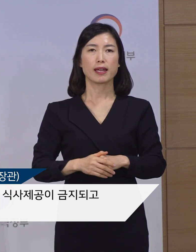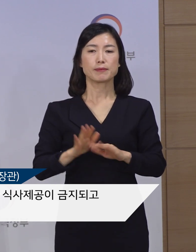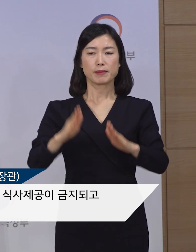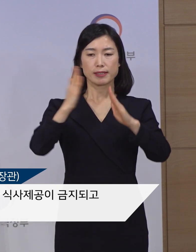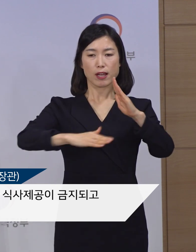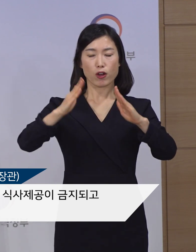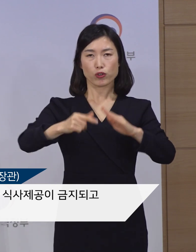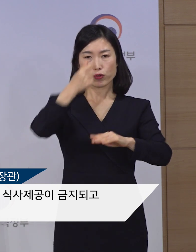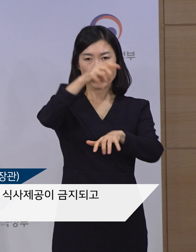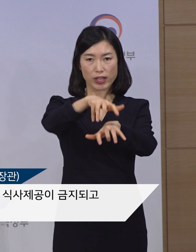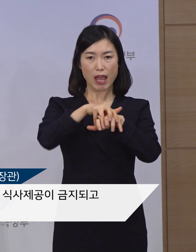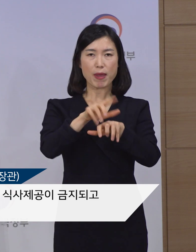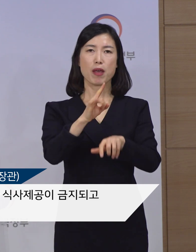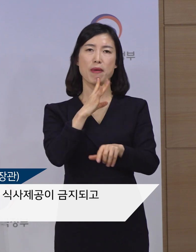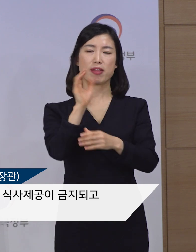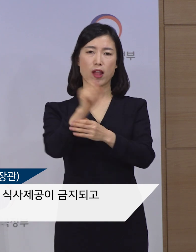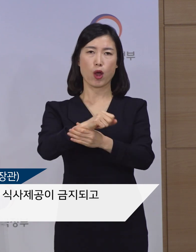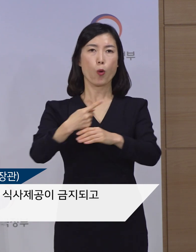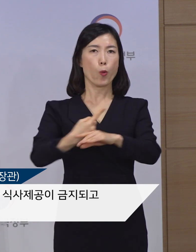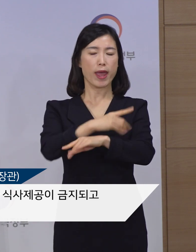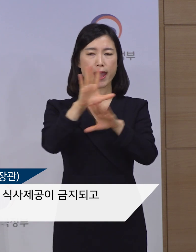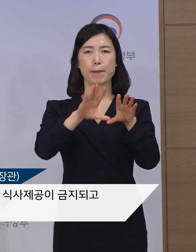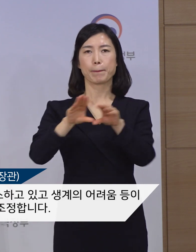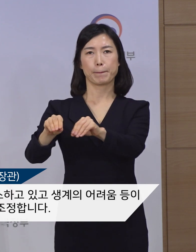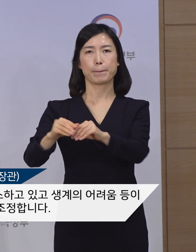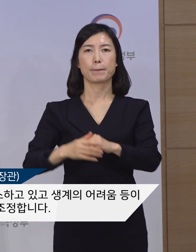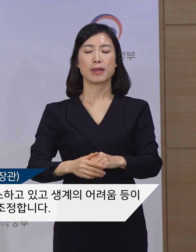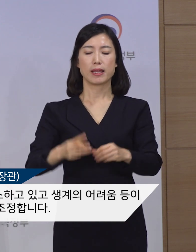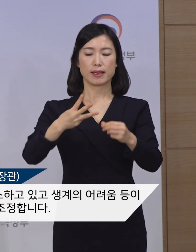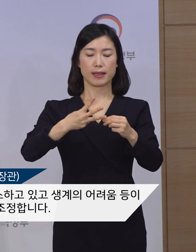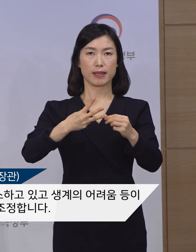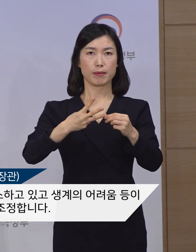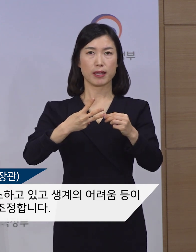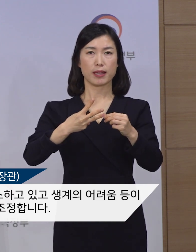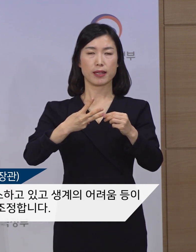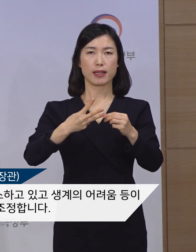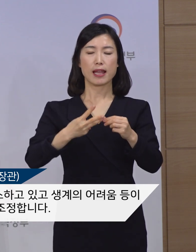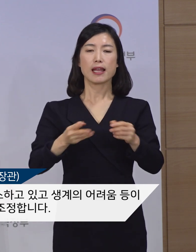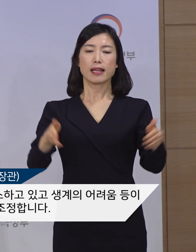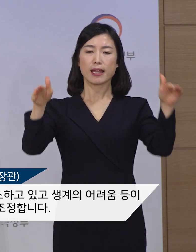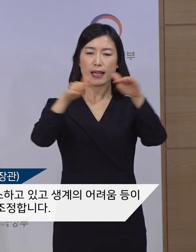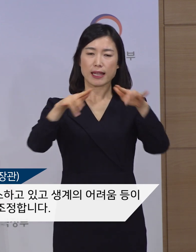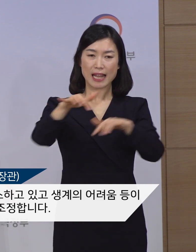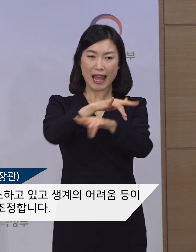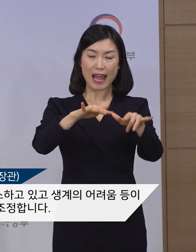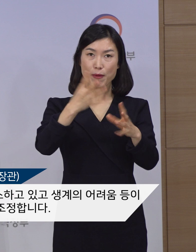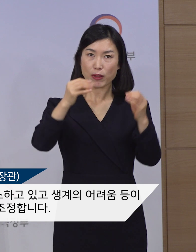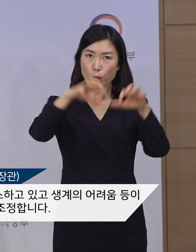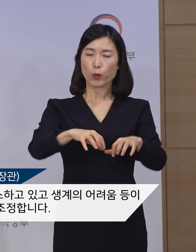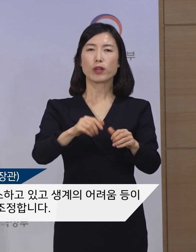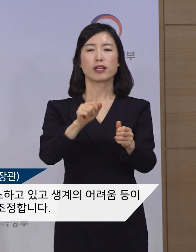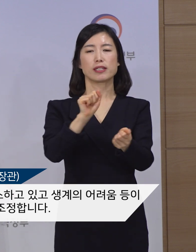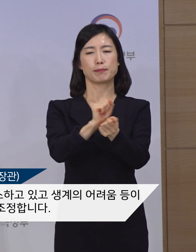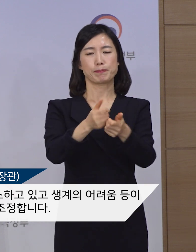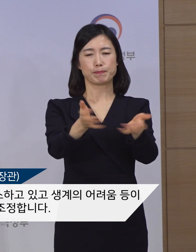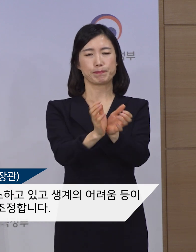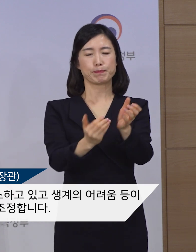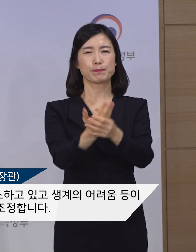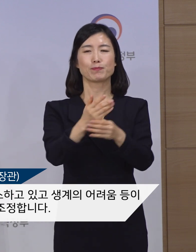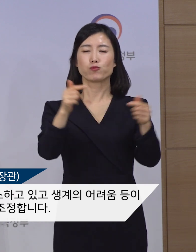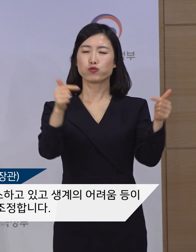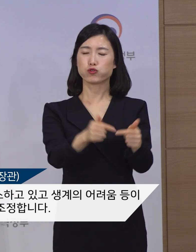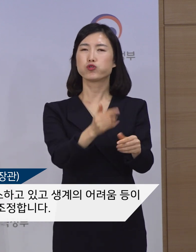금지되고 정규 예배 외에 소모임을 할 수 없습니다. 셋째, 다중이용시설에 대해서는 집단